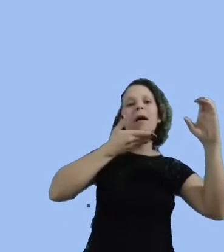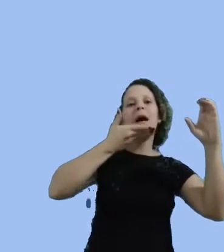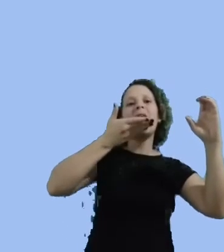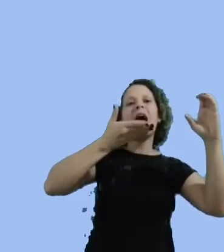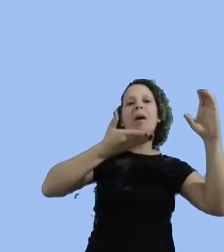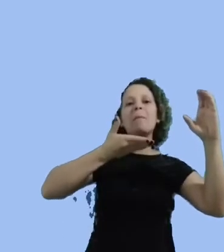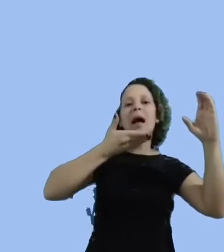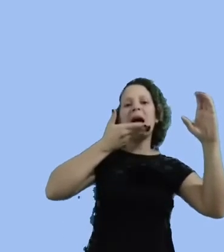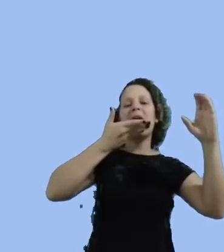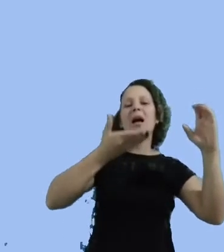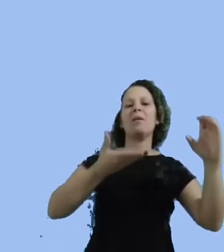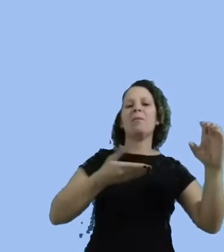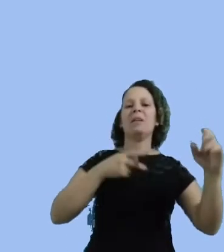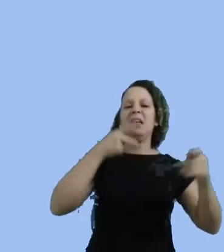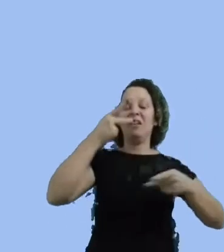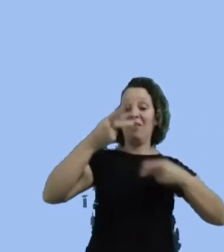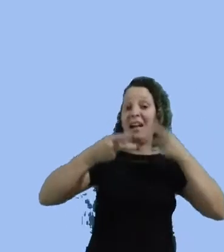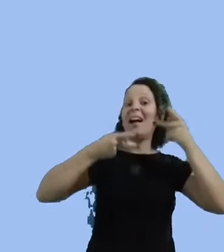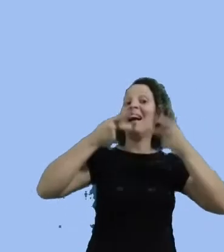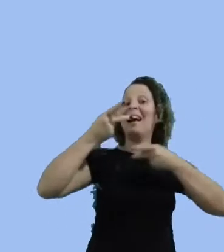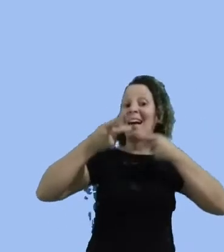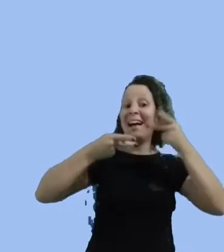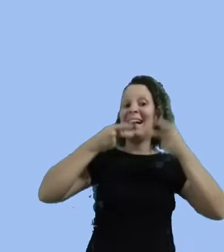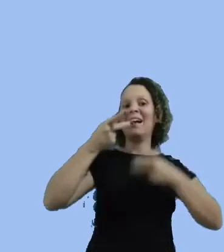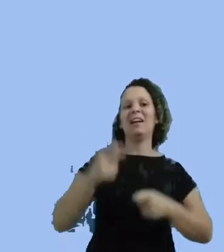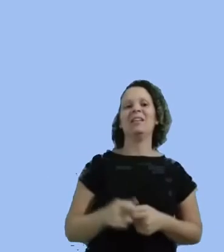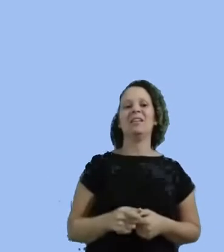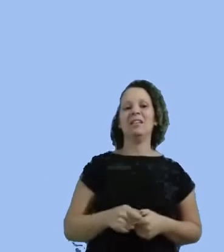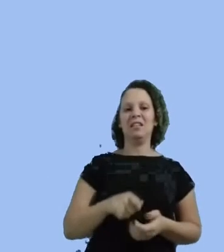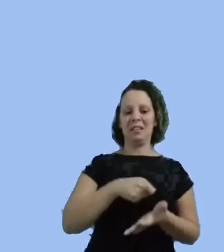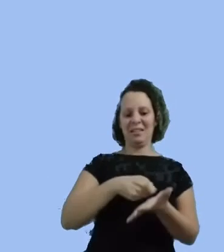ensinava aqueles surdos a oralizar, a falar.